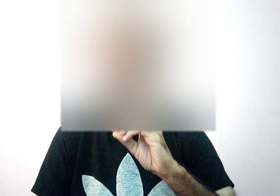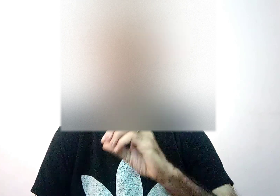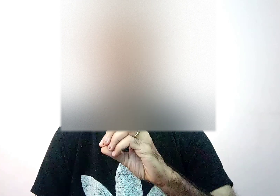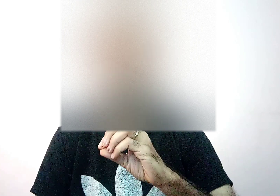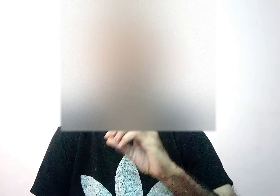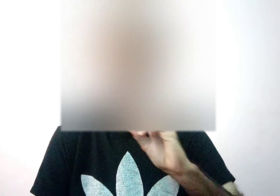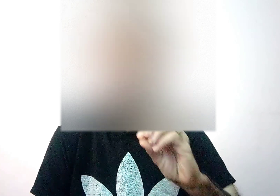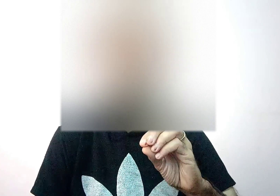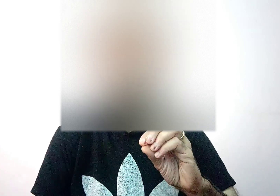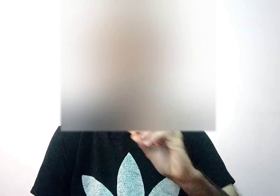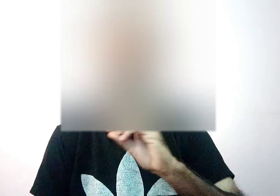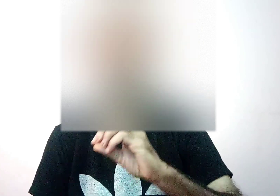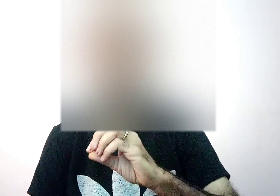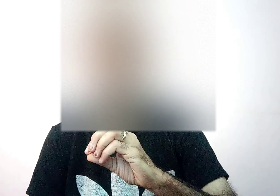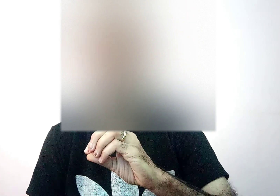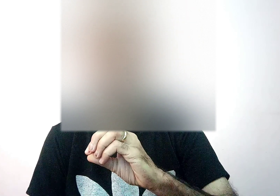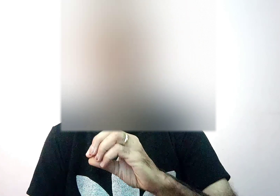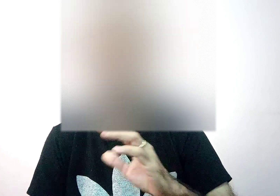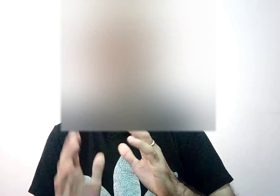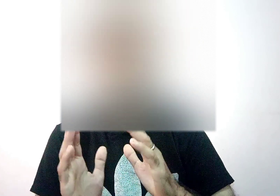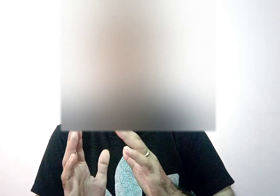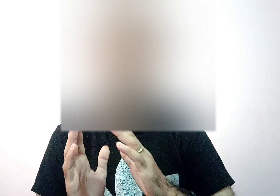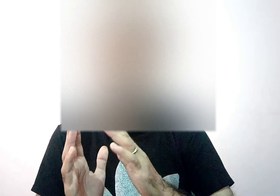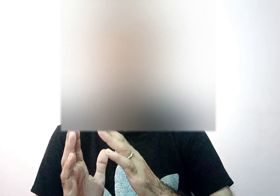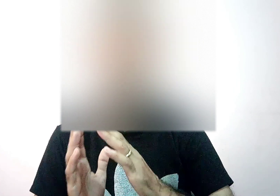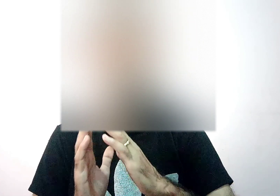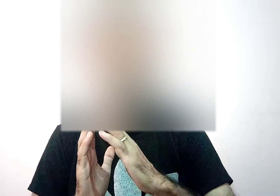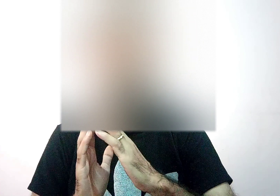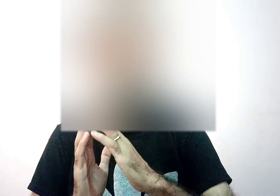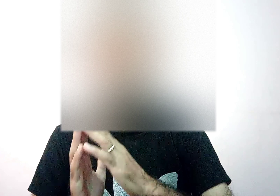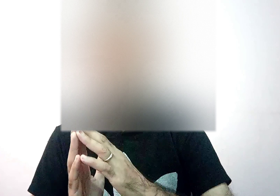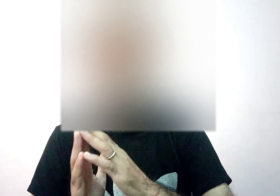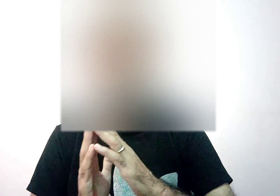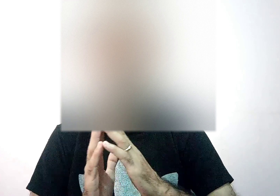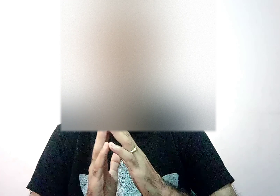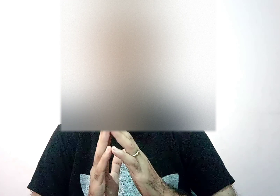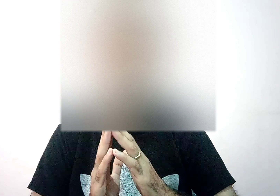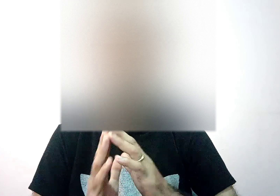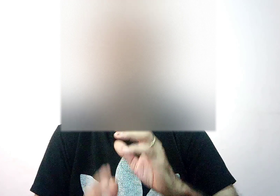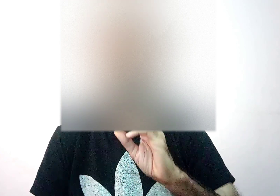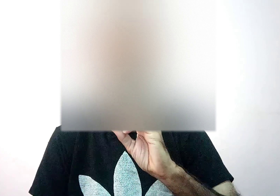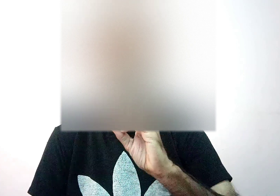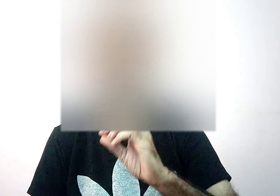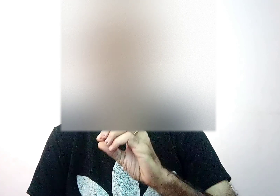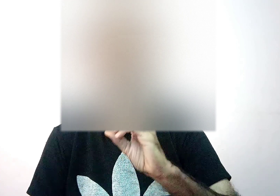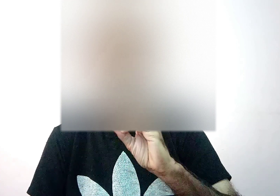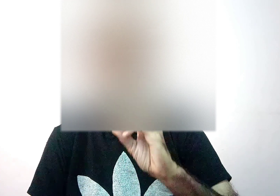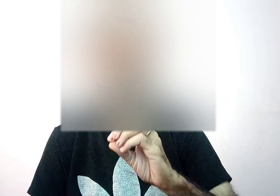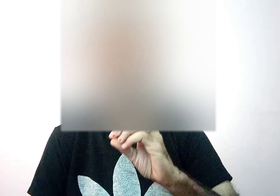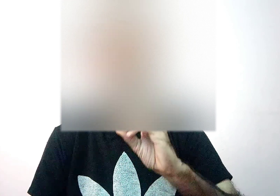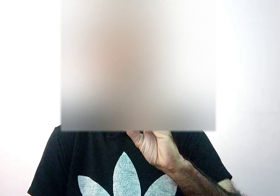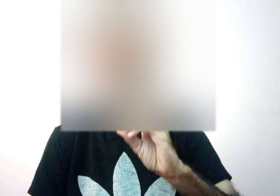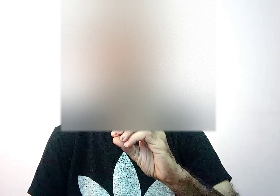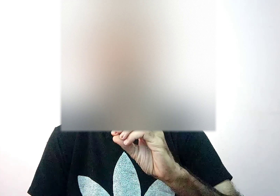حاليا شرعي ولا لا؟ طبعا بحسب الدستور الأثيوبي والقانون الأثيوبي، وجود أبي أحمد في منصبه